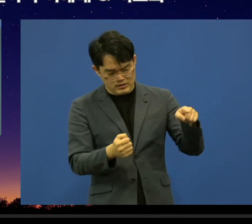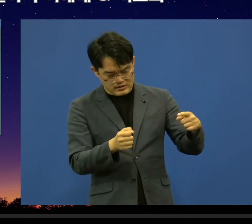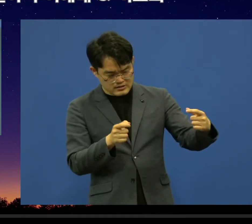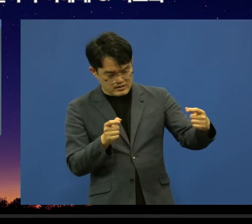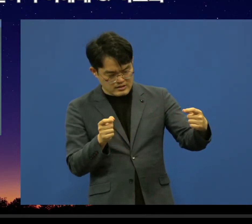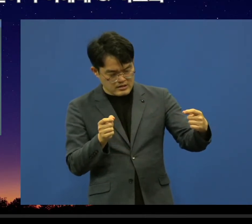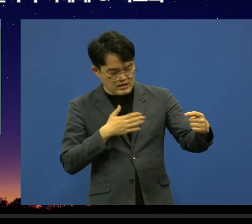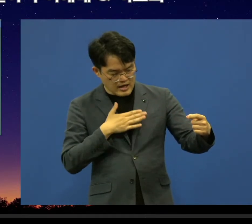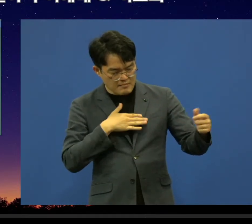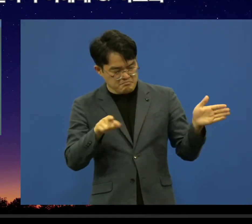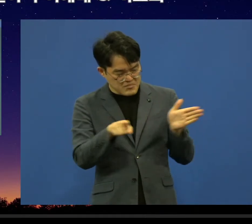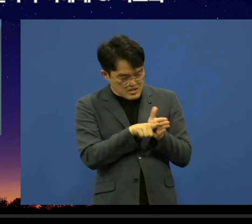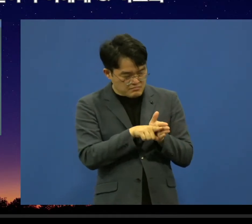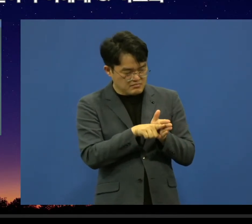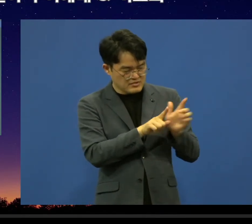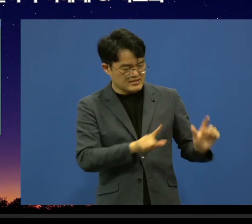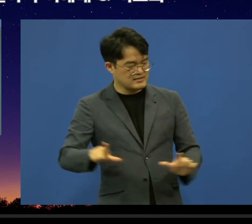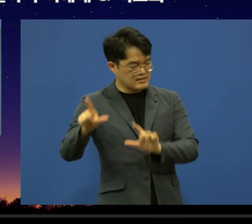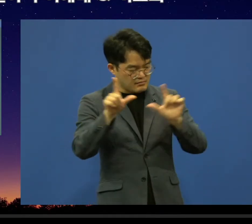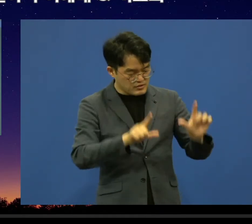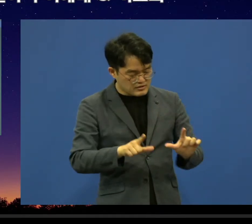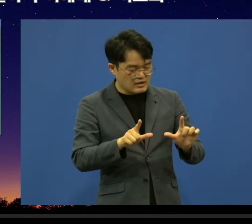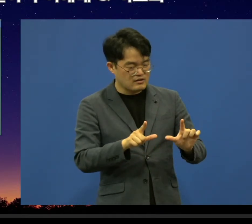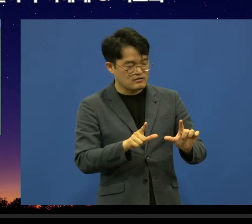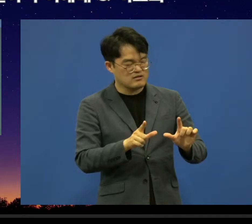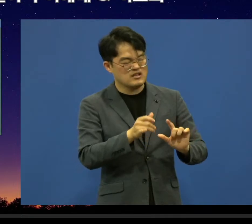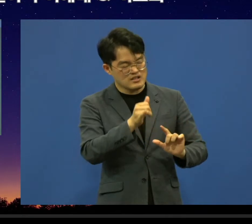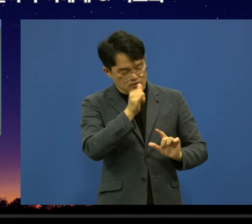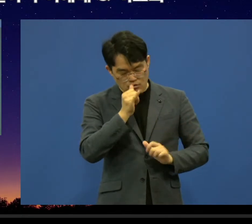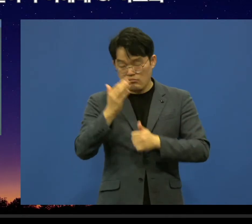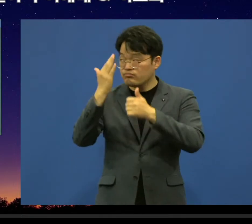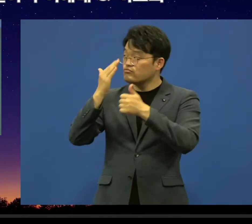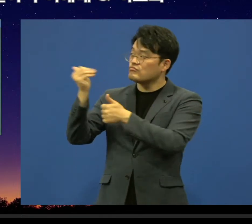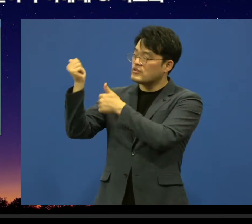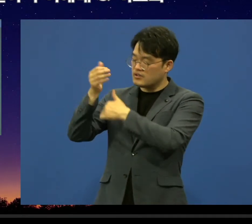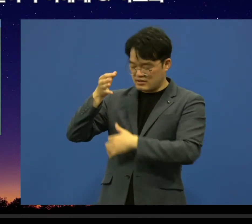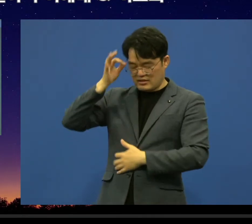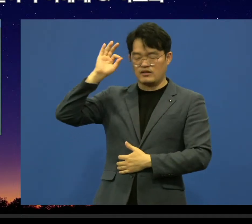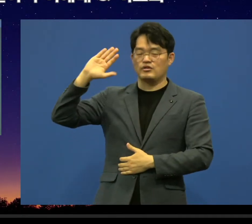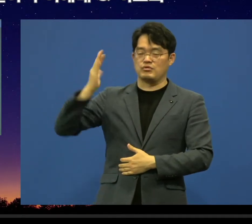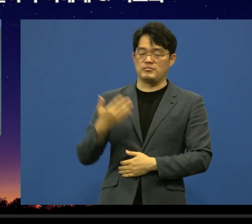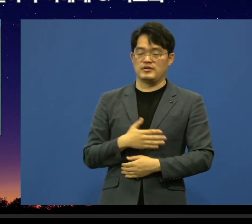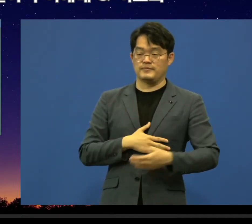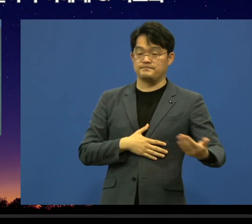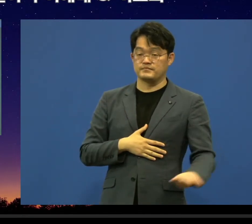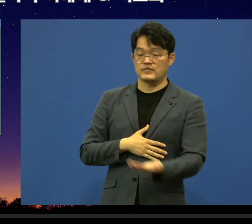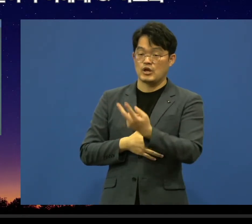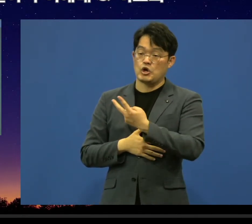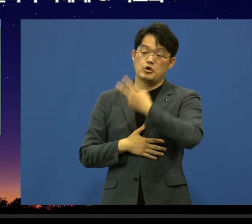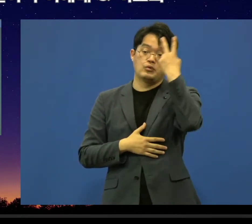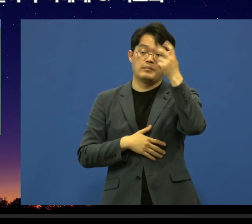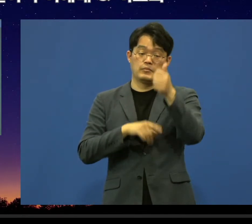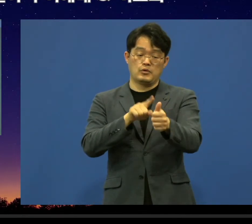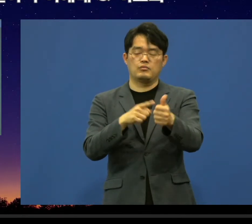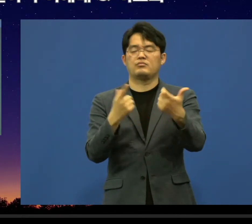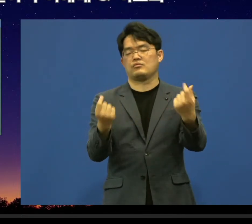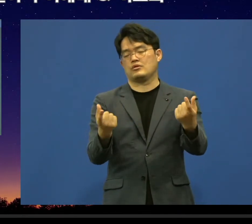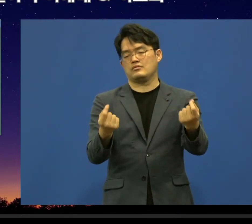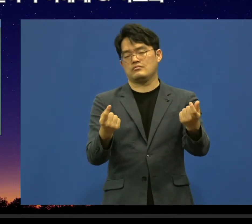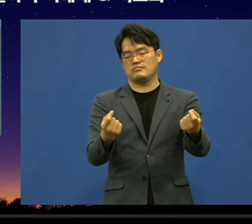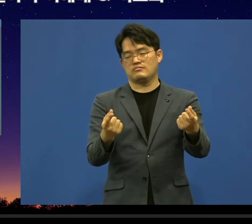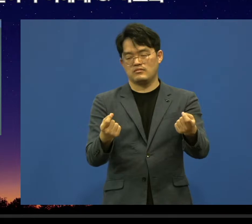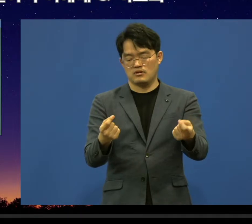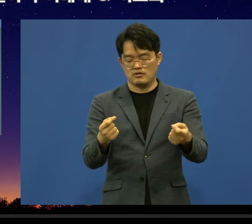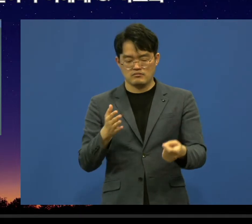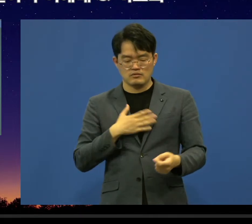확신이 풀무불 앞에 가서야 알게 된 거죠. 요셉은 많은 사람을 구원하기 위해서 하나님이